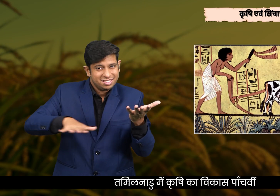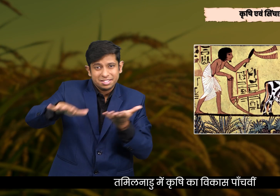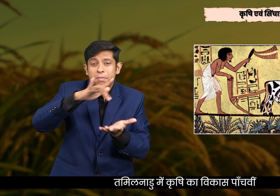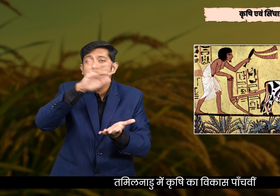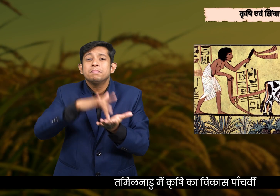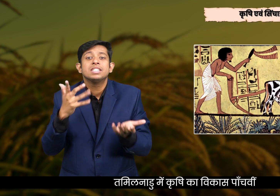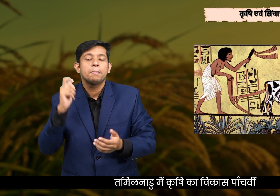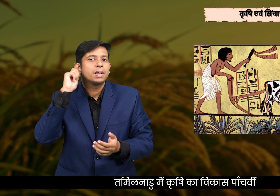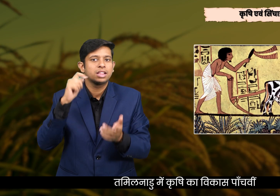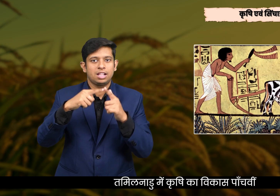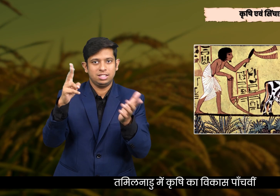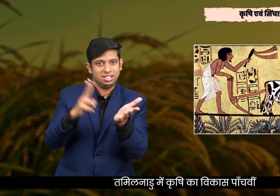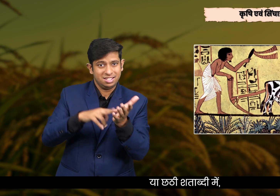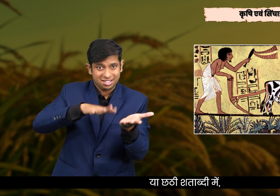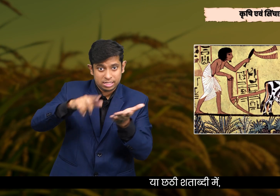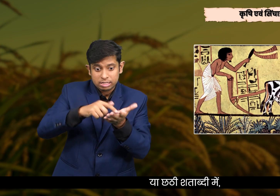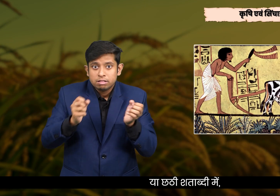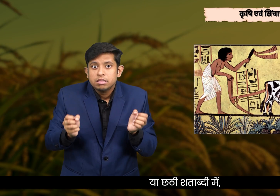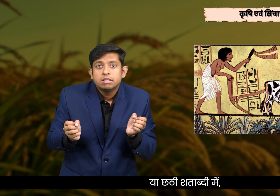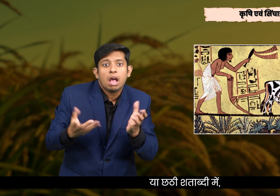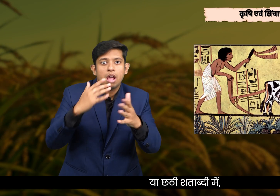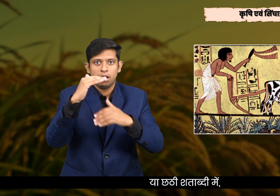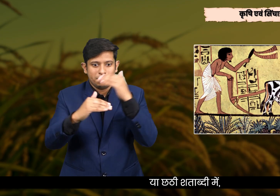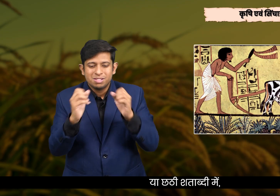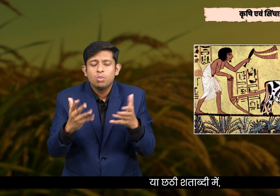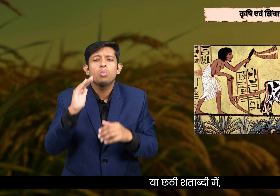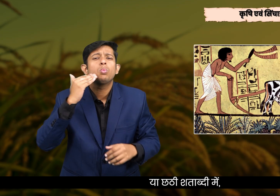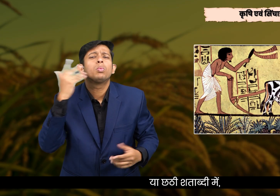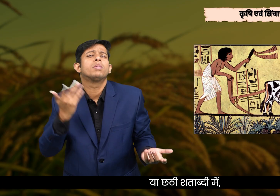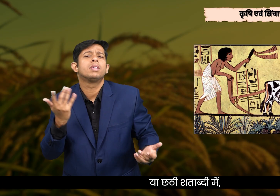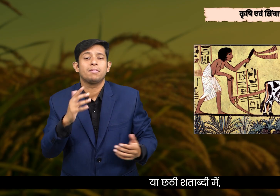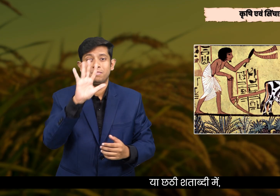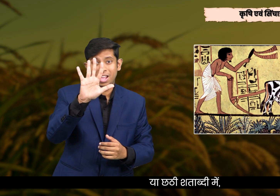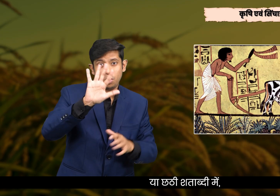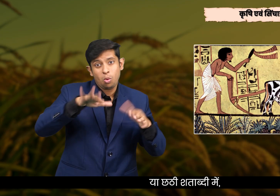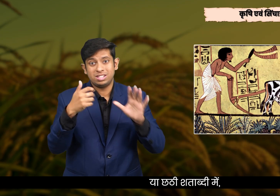तमिलनाडु में कृषि का विकास 5वीं या 6ठी शताब्दी में हुआ।